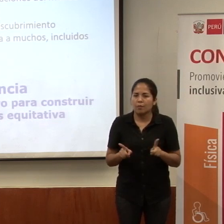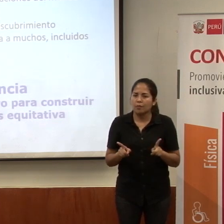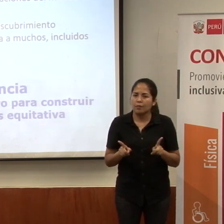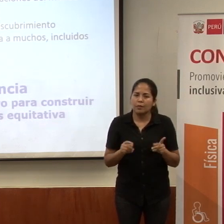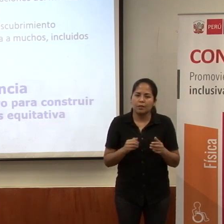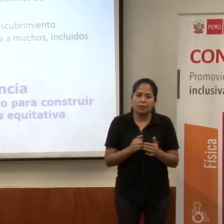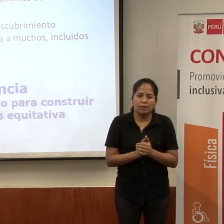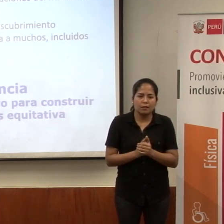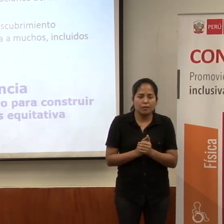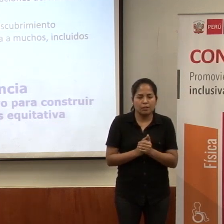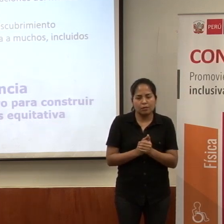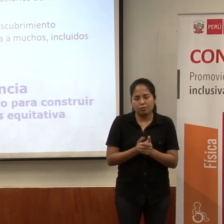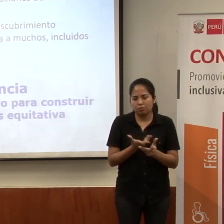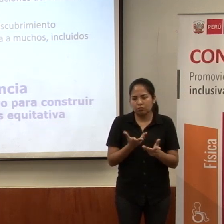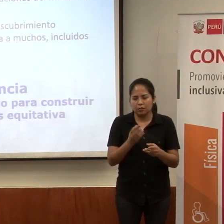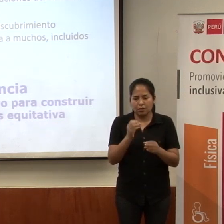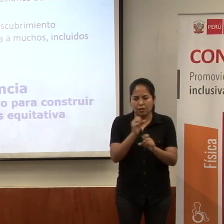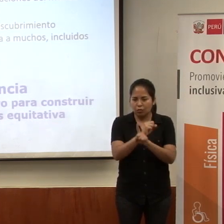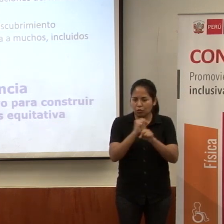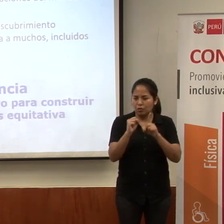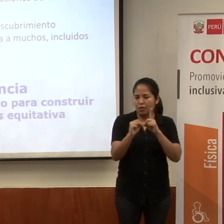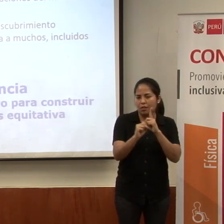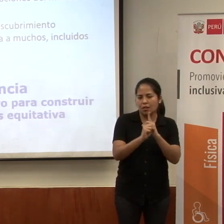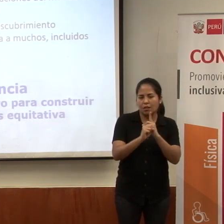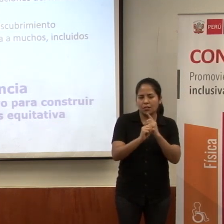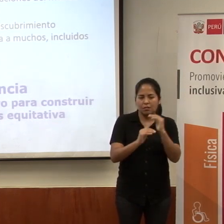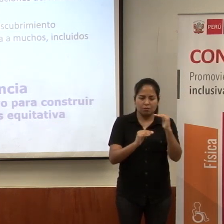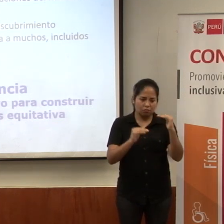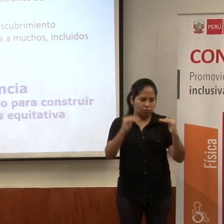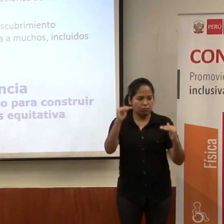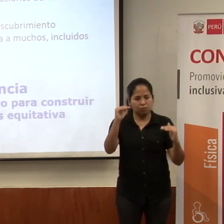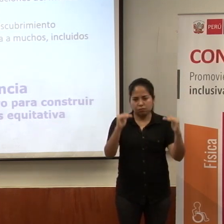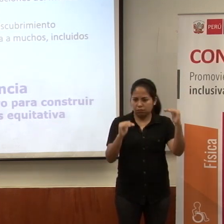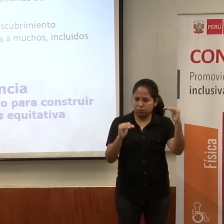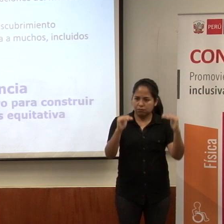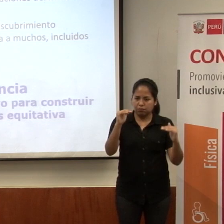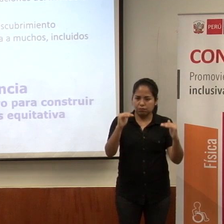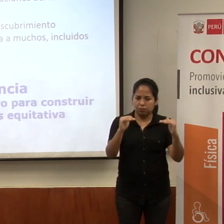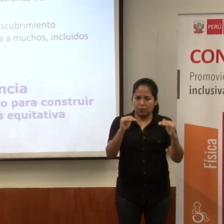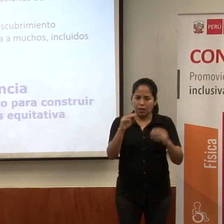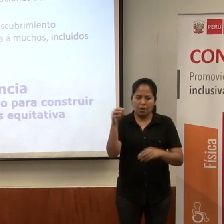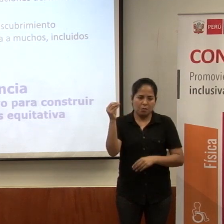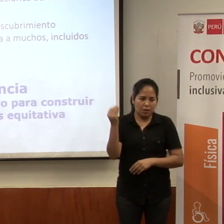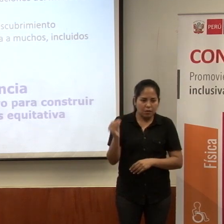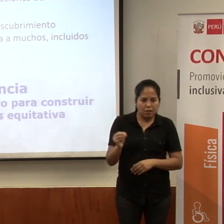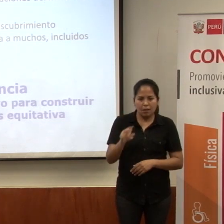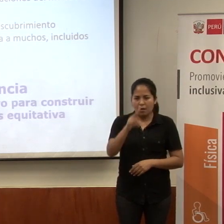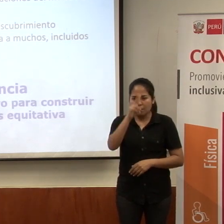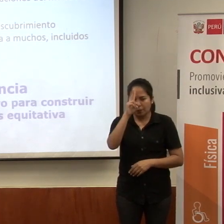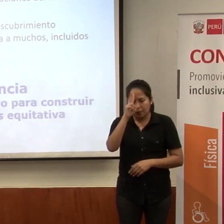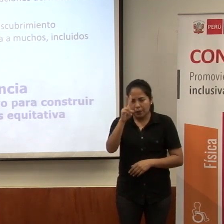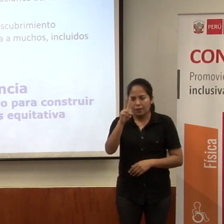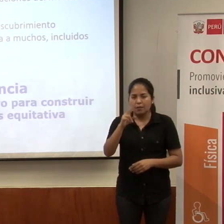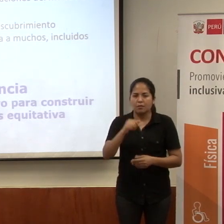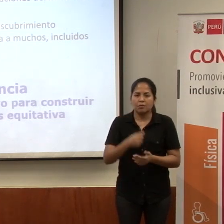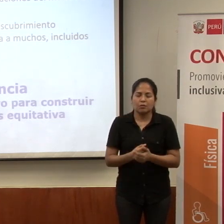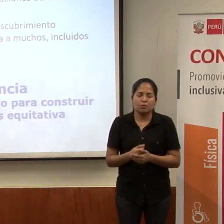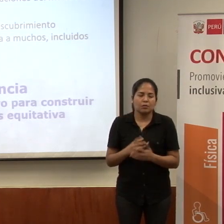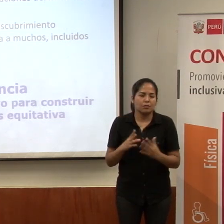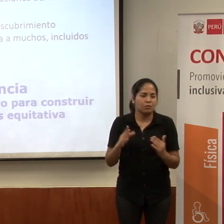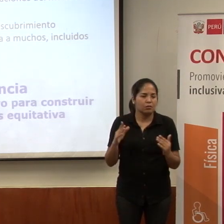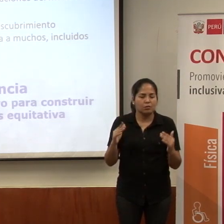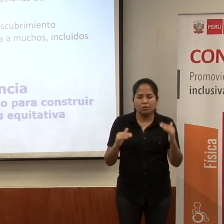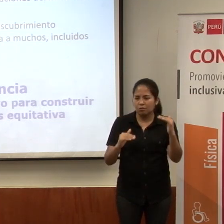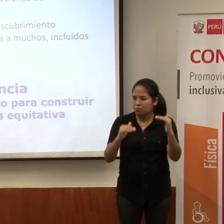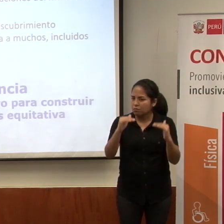más las brechas sociales son más amplias, especialmente en América Latina, en Brasil, en Perú, son de los países con más inequidades